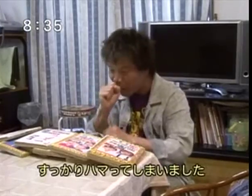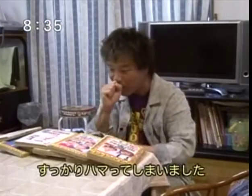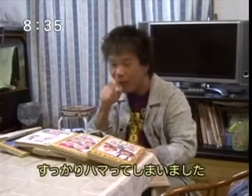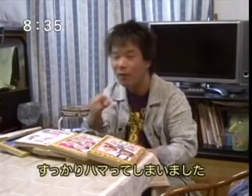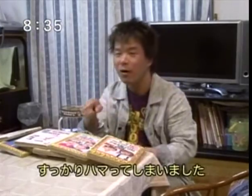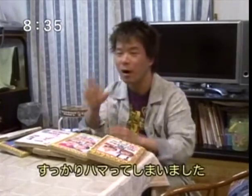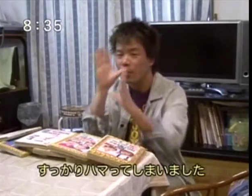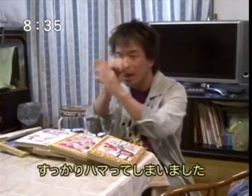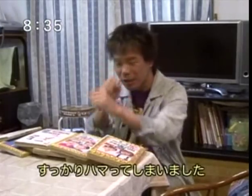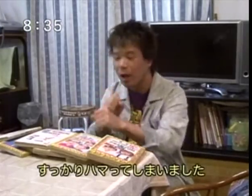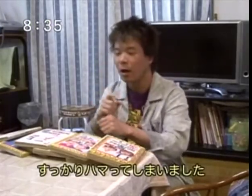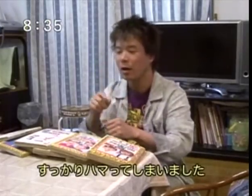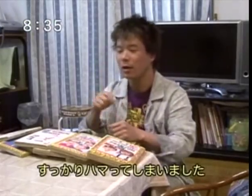っかりハマってしまいました。